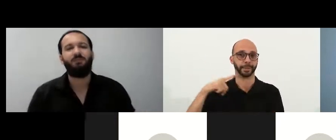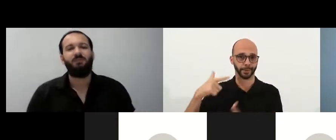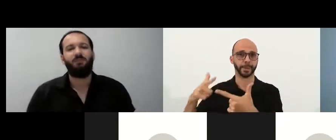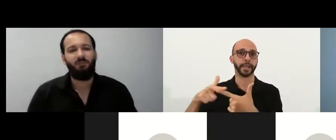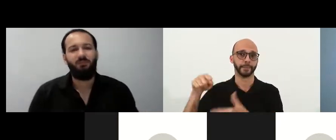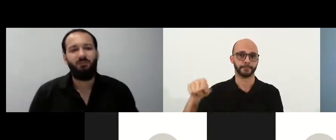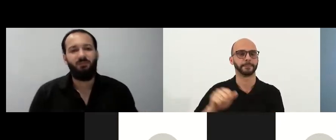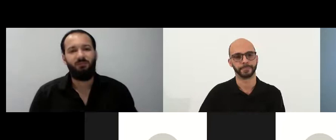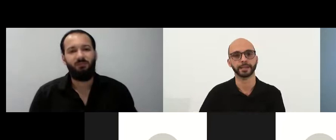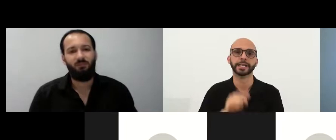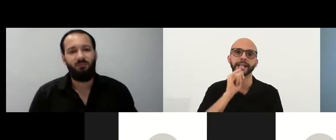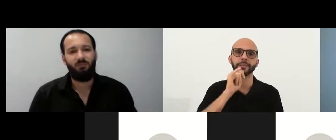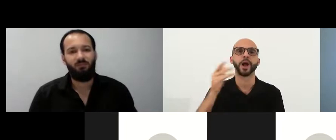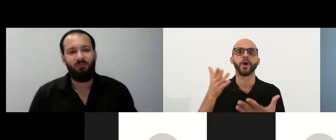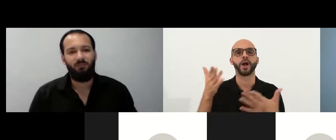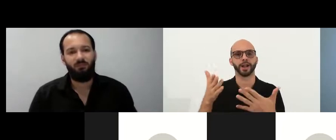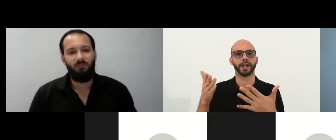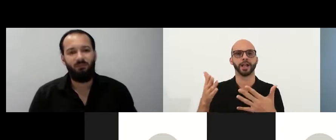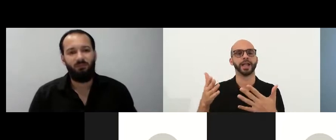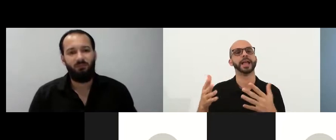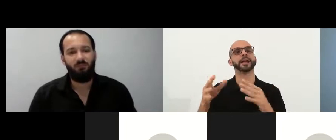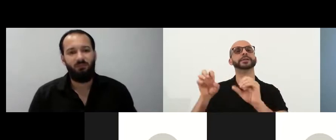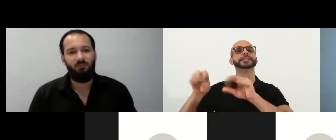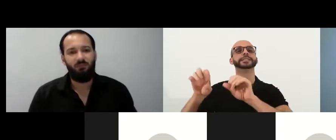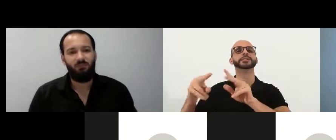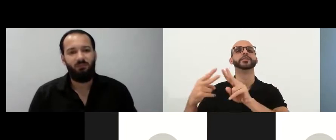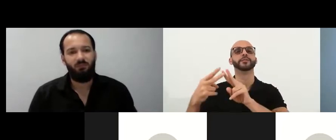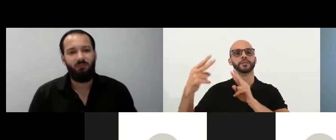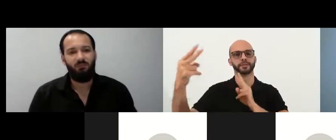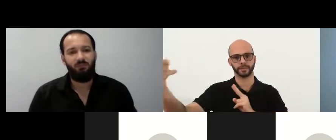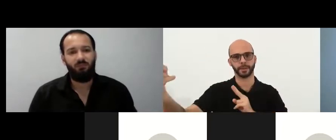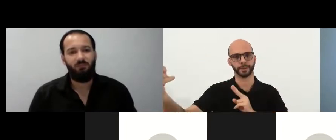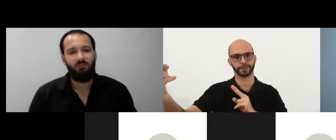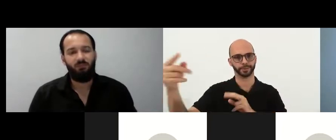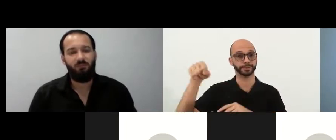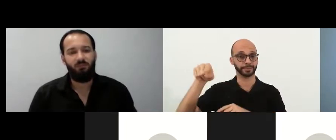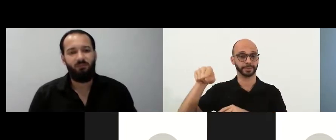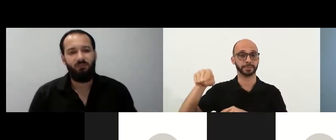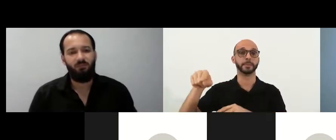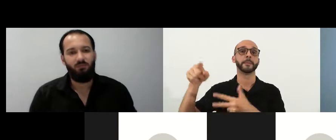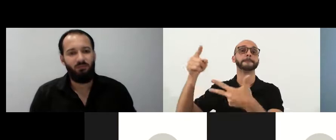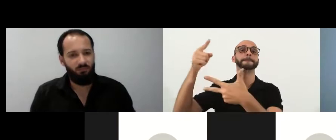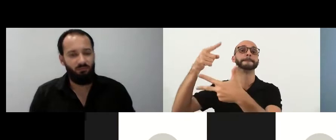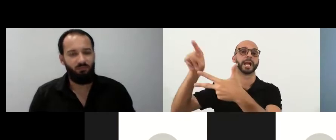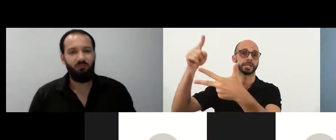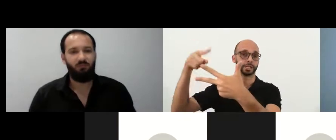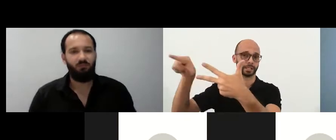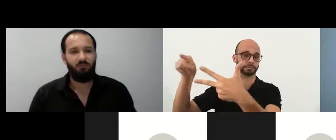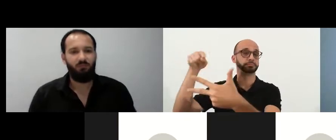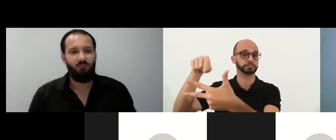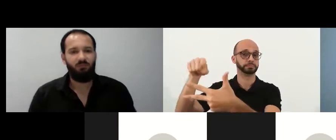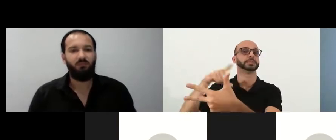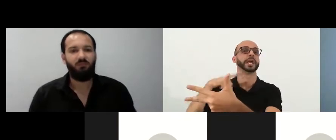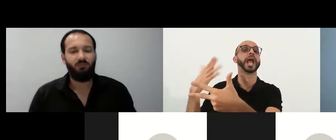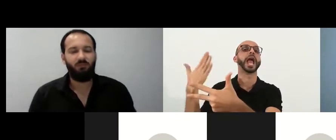os tablets. Hoje nós temos uma dificuldade nessa estrutura para poder estar tendo esse ensino